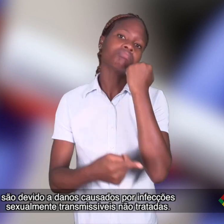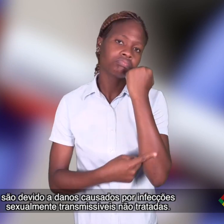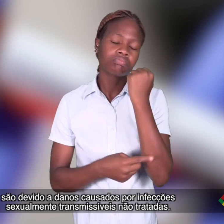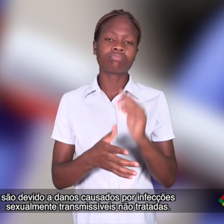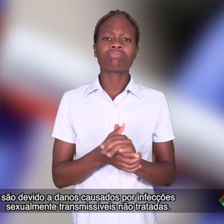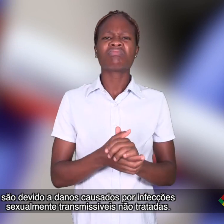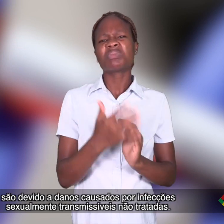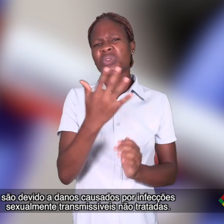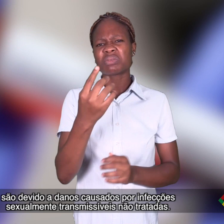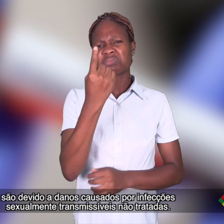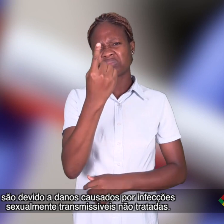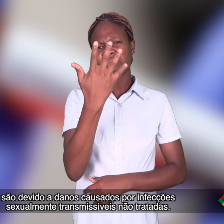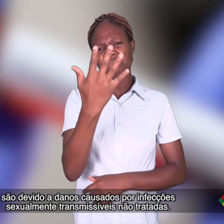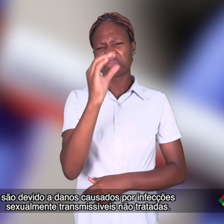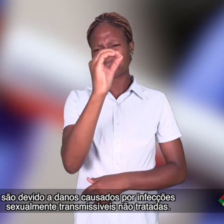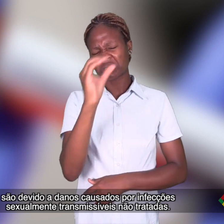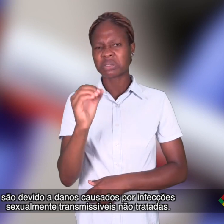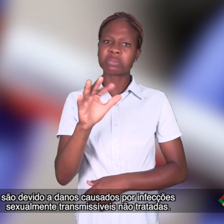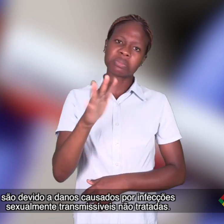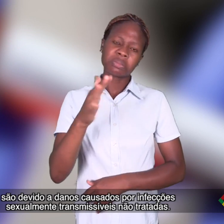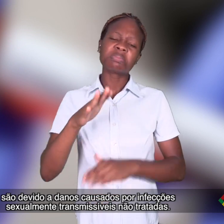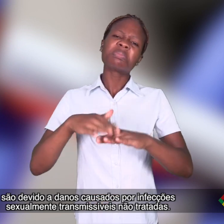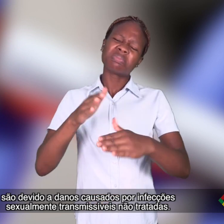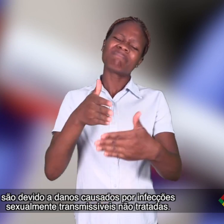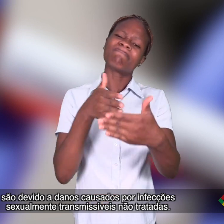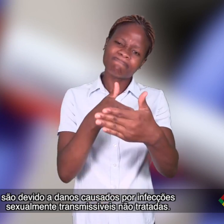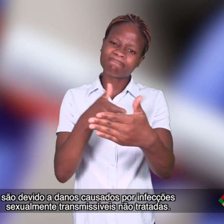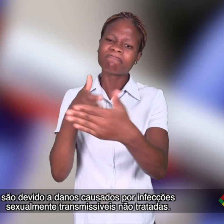causados por infecções sexualmente transmissíveis não tratadas.